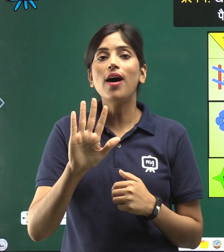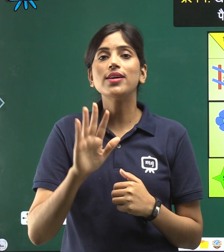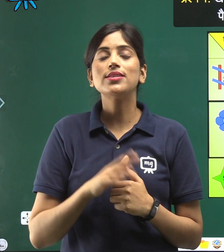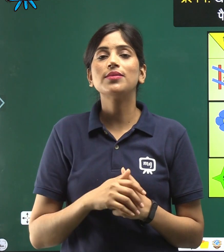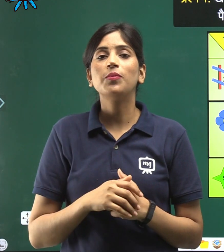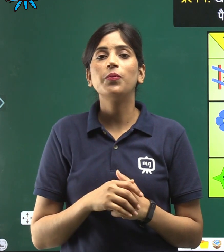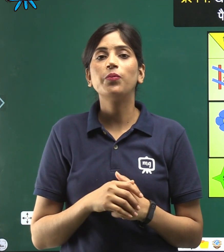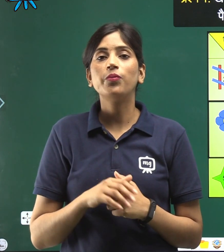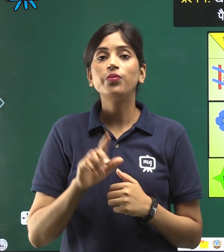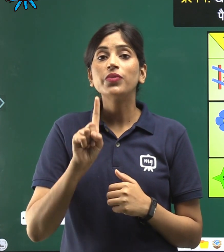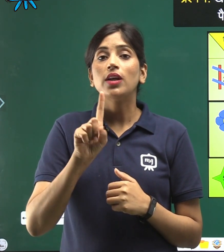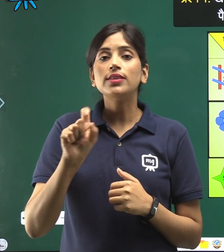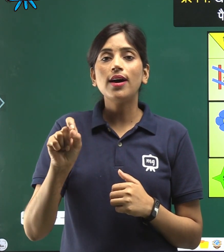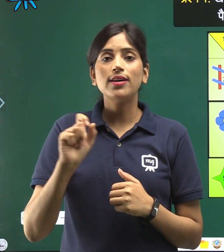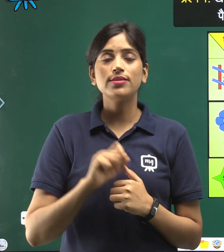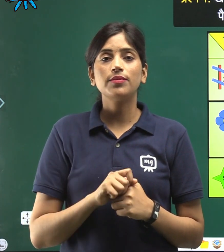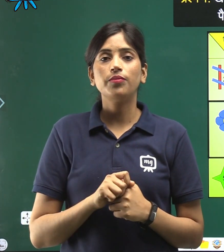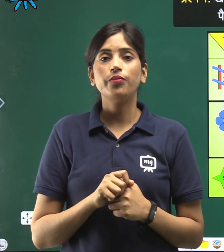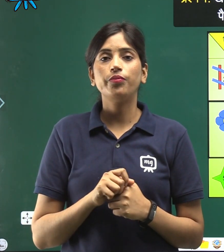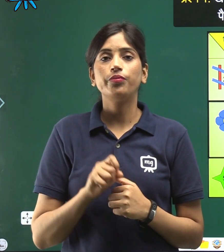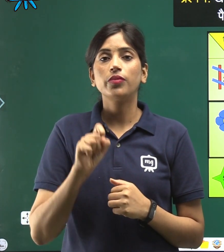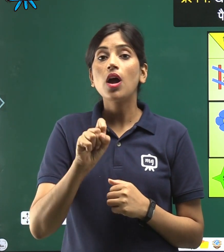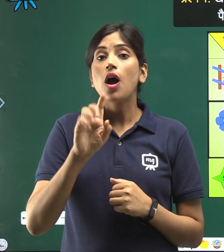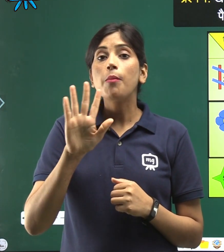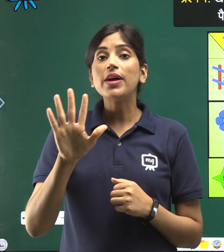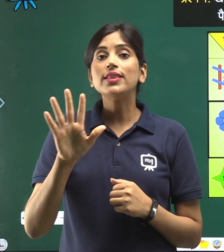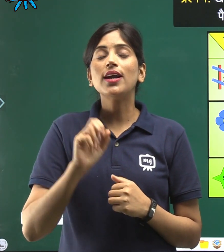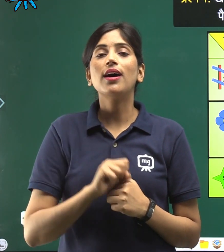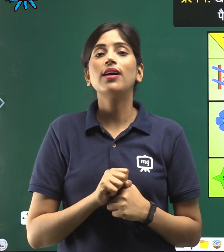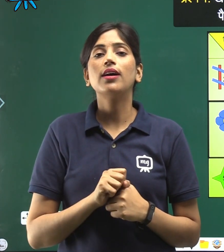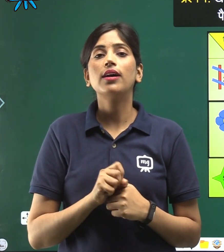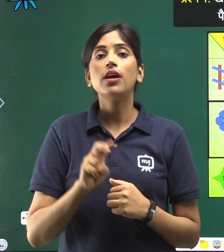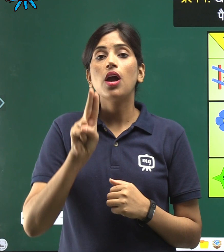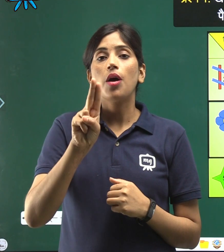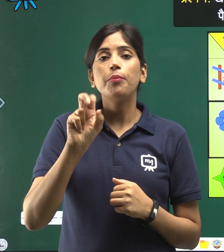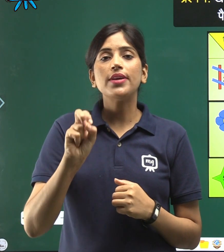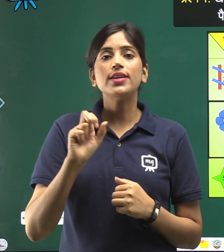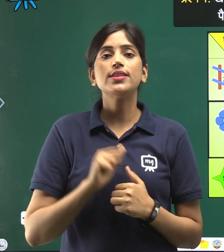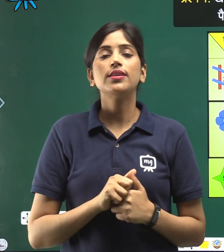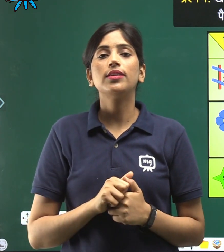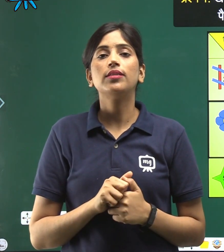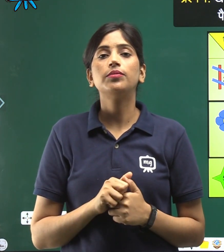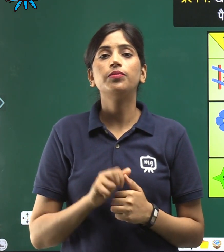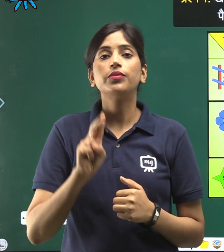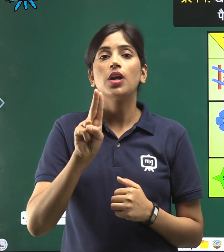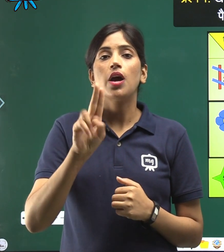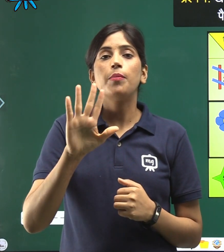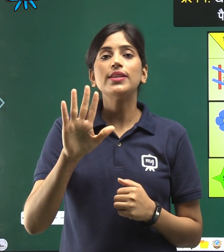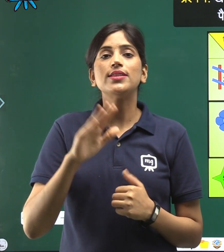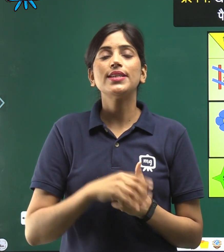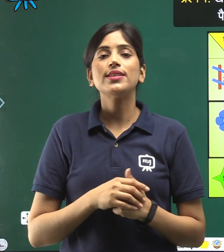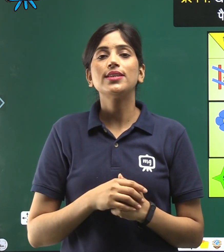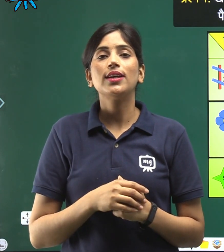5 10 15 20